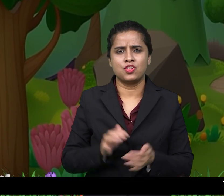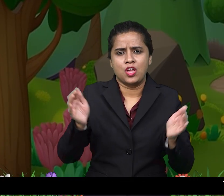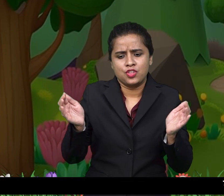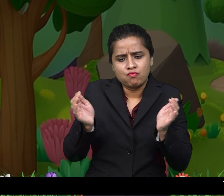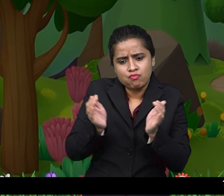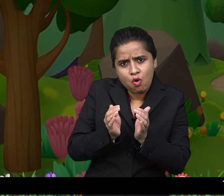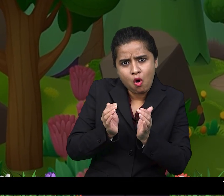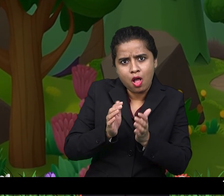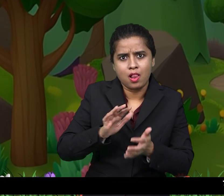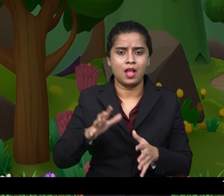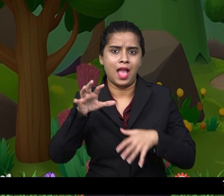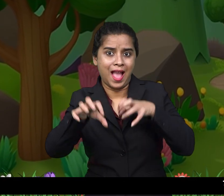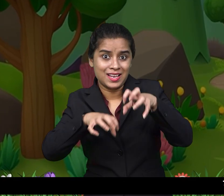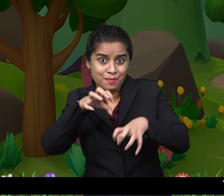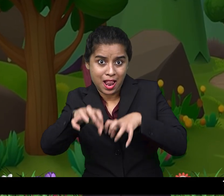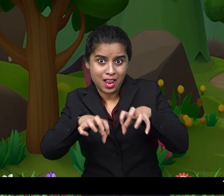छोटे जानवर,